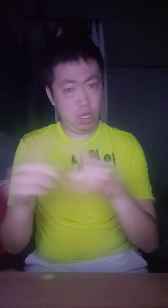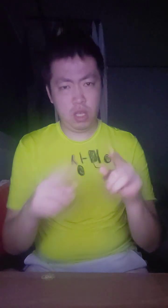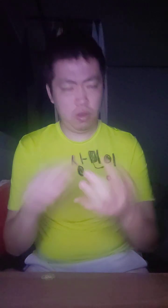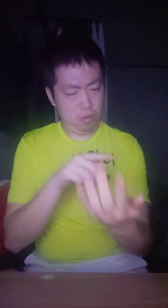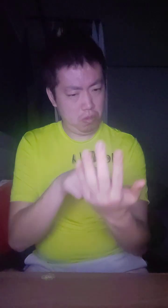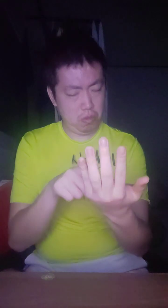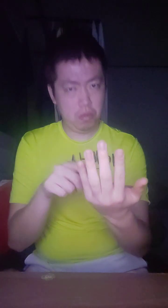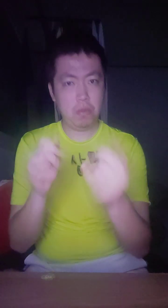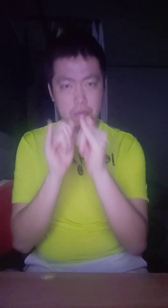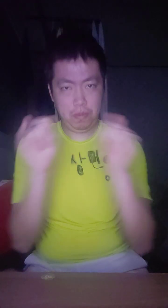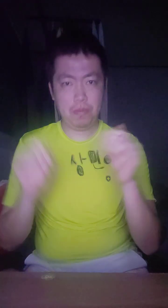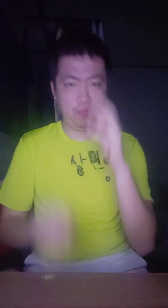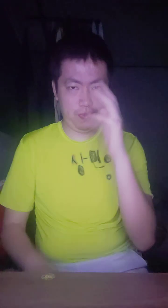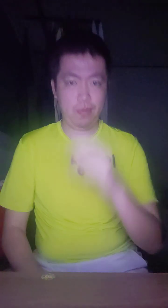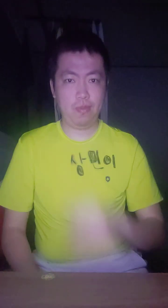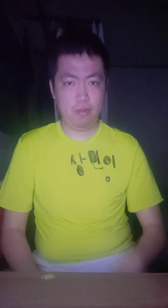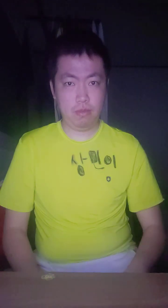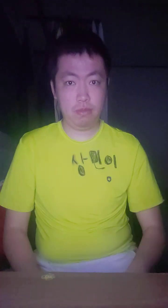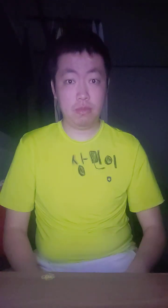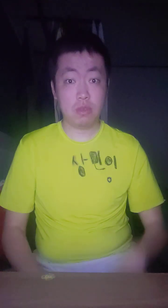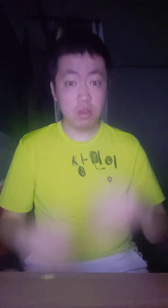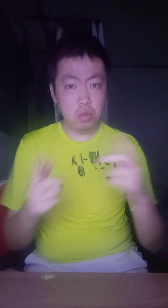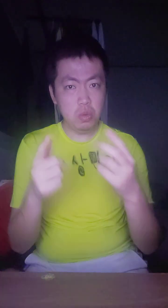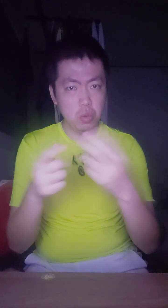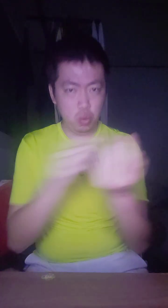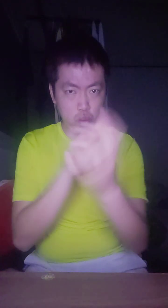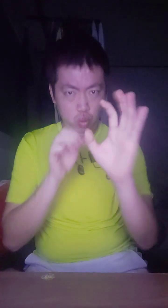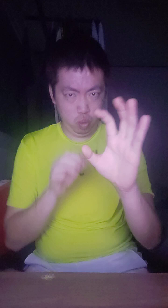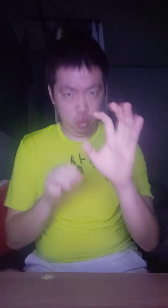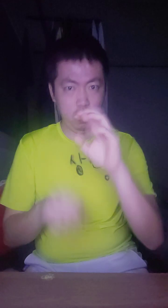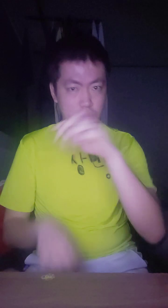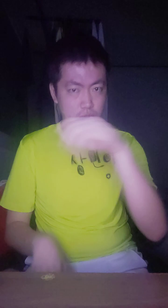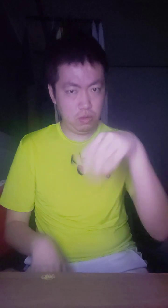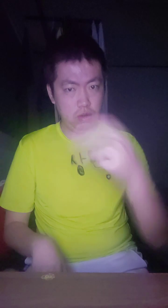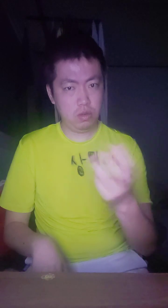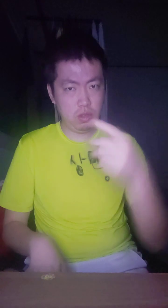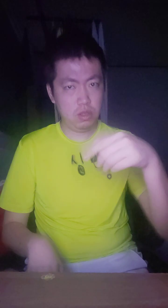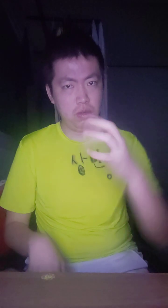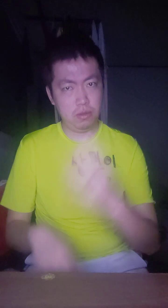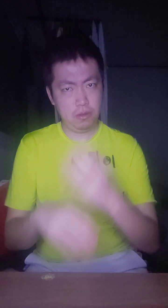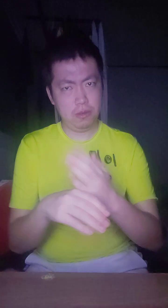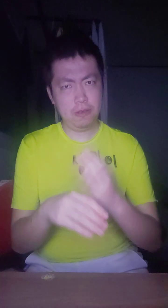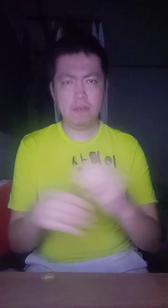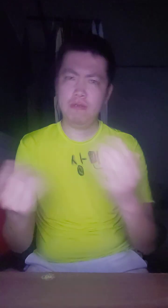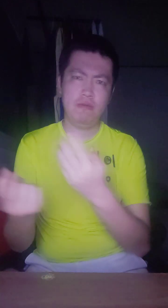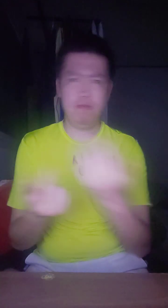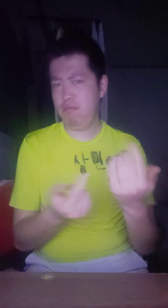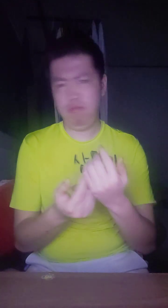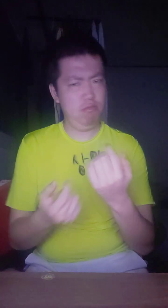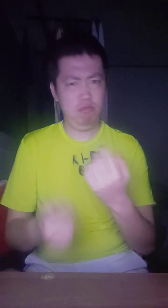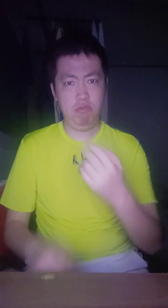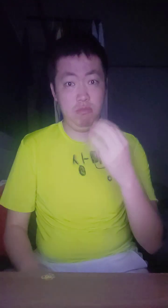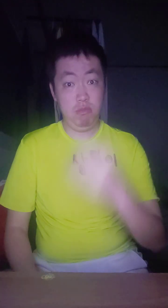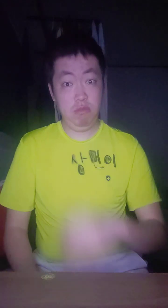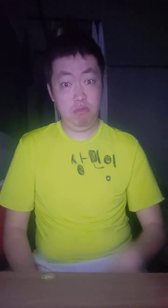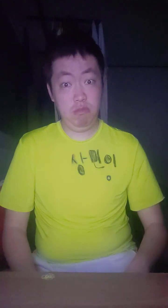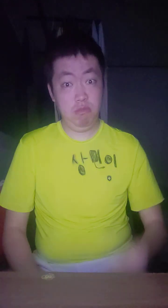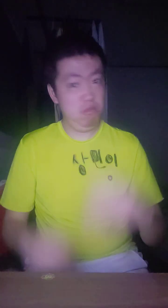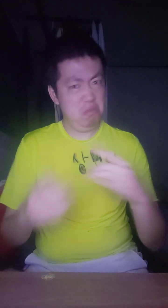게시가 이어졌습니다. 열악한 화장실이 위치한 건물일수록 방범 상태도 허술합니다. CCTV도 없는 경우가